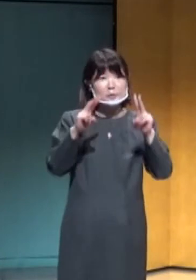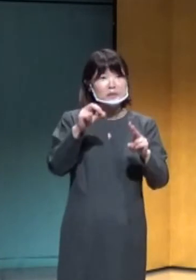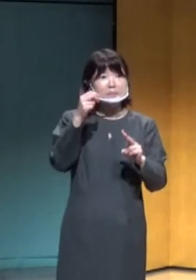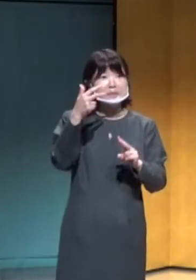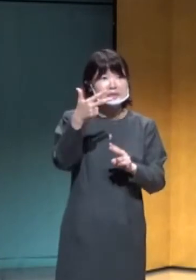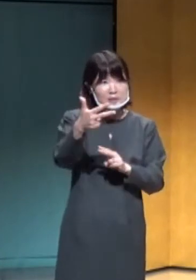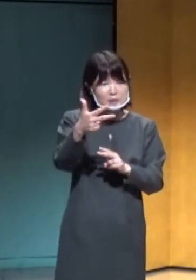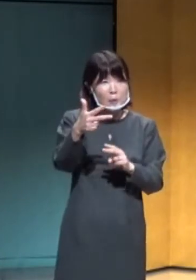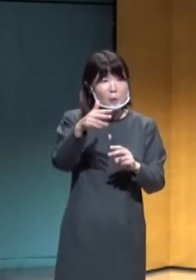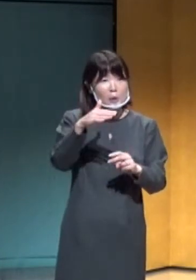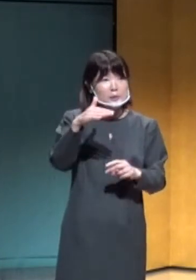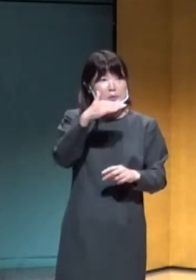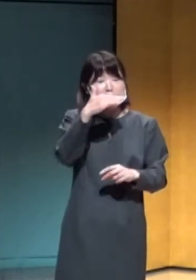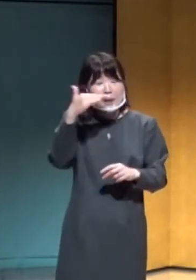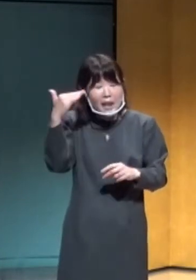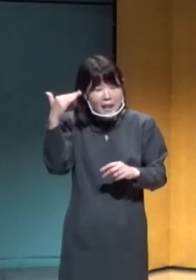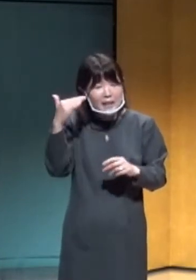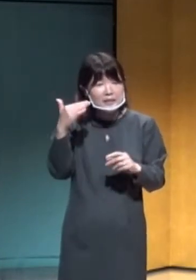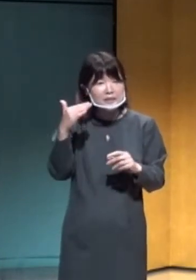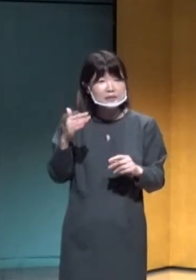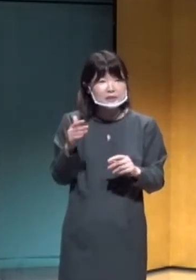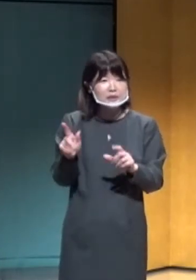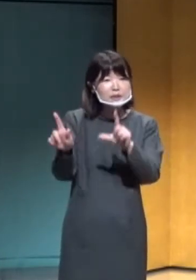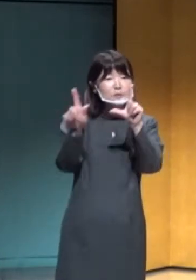立派な住みよい町が